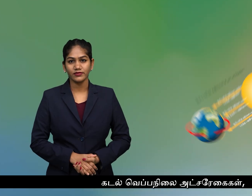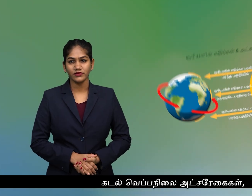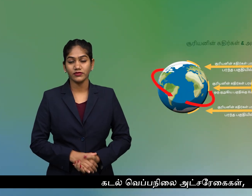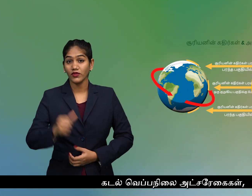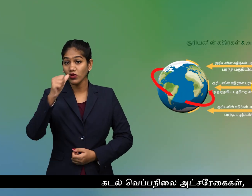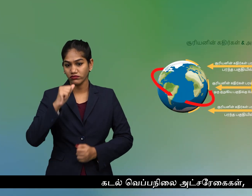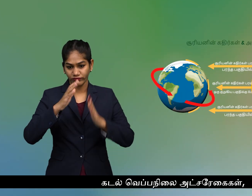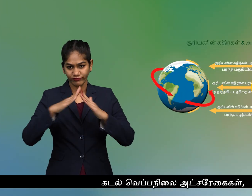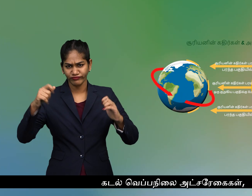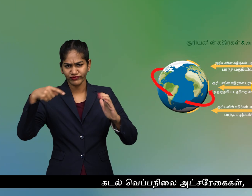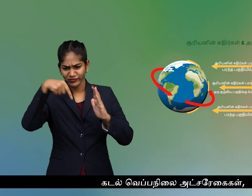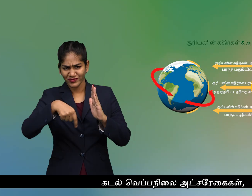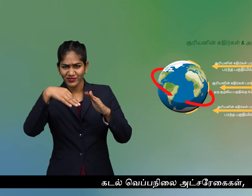கடல் வெப்பநிலை அட்சரேகைகள்